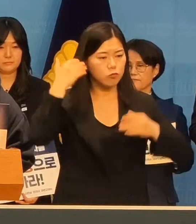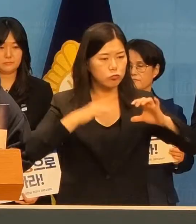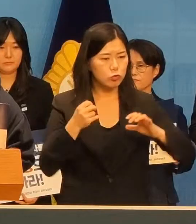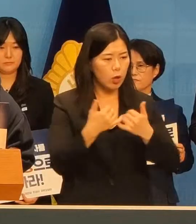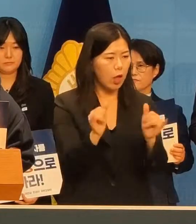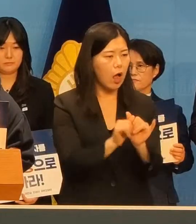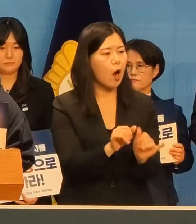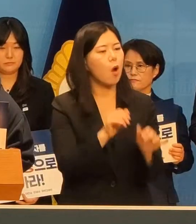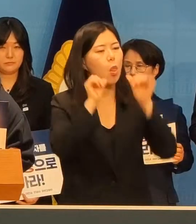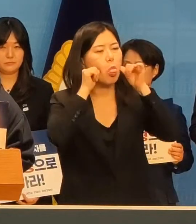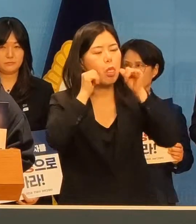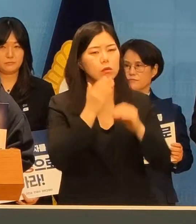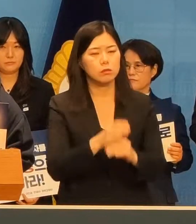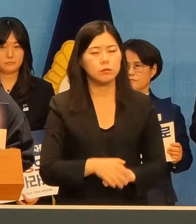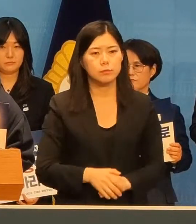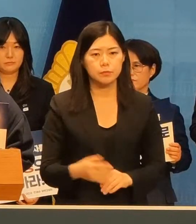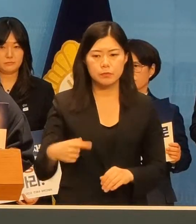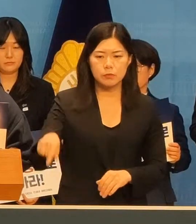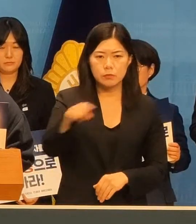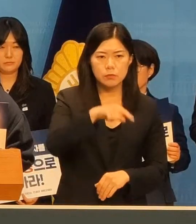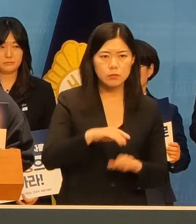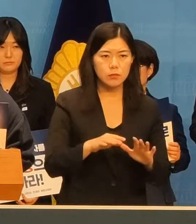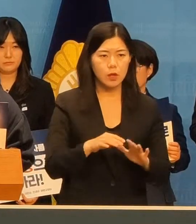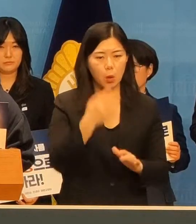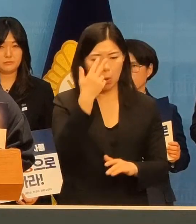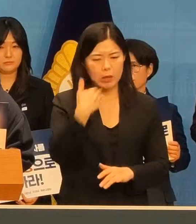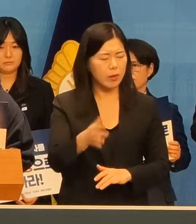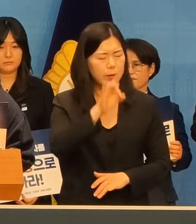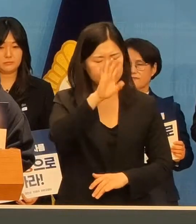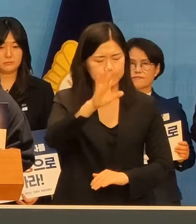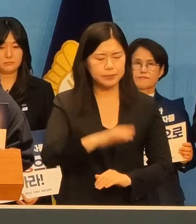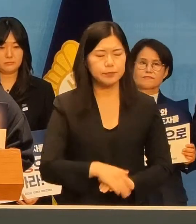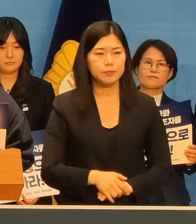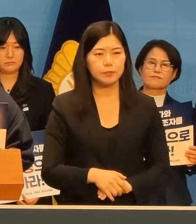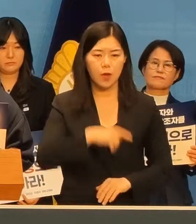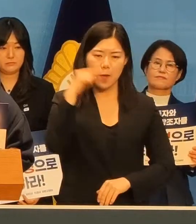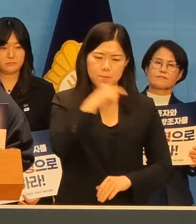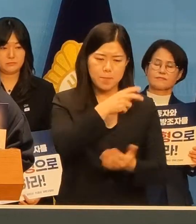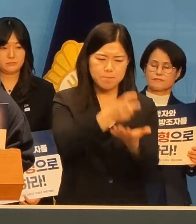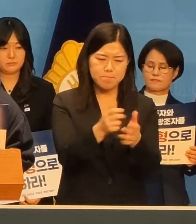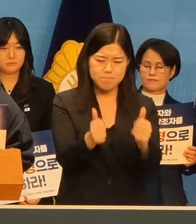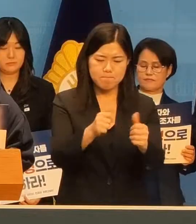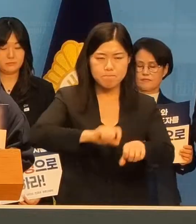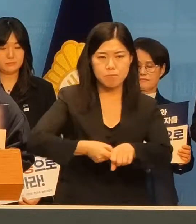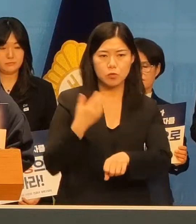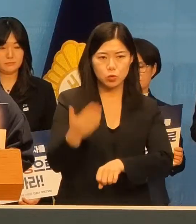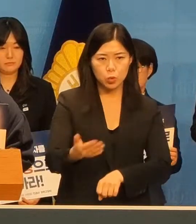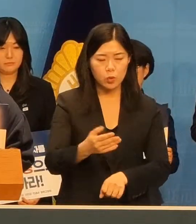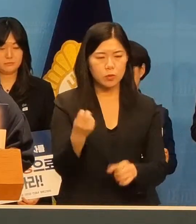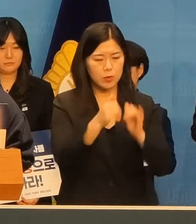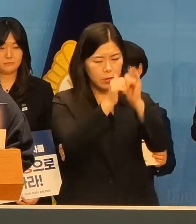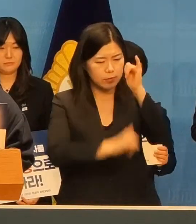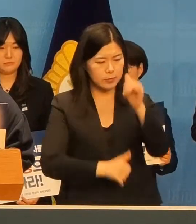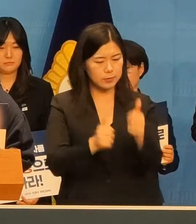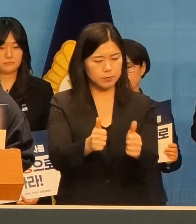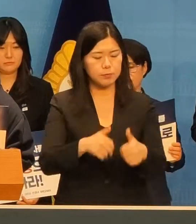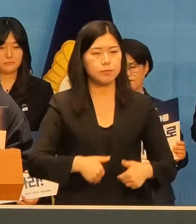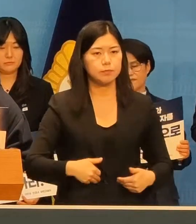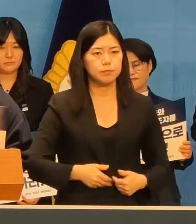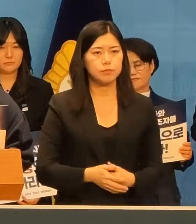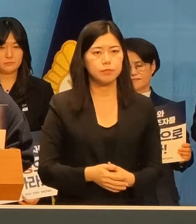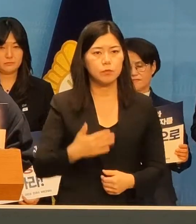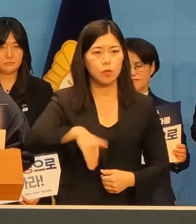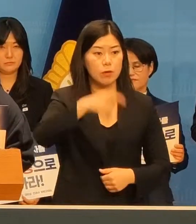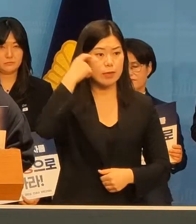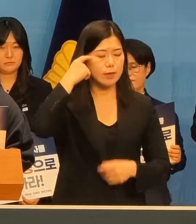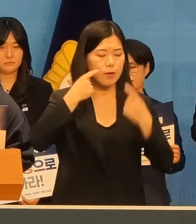공동체를 조롱하고 있습니다. 그들은 관용의 대상이 아닙니다. 엄정한 법의 처벌과 역사의 심판을 받아야 합니다. 우리의